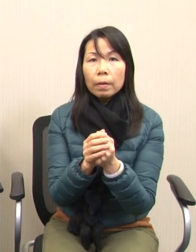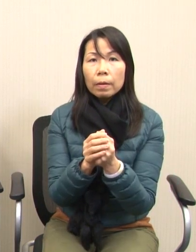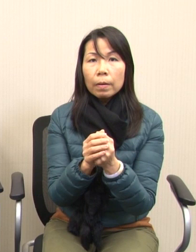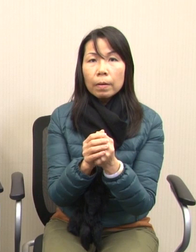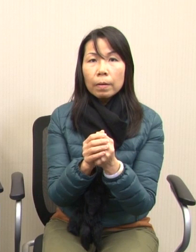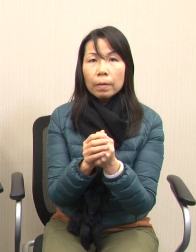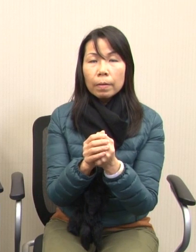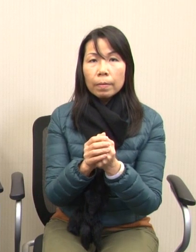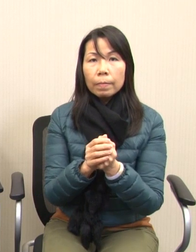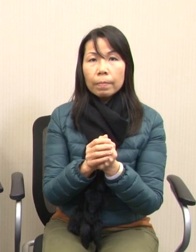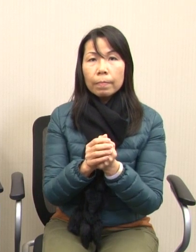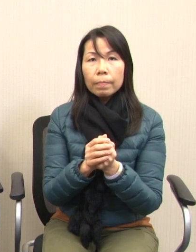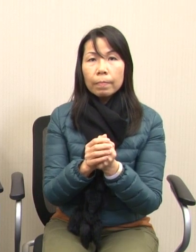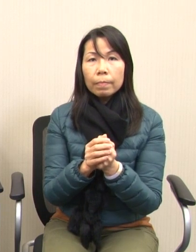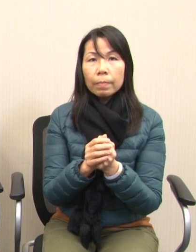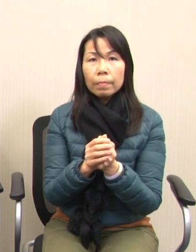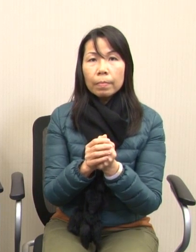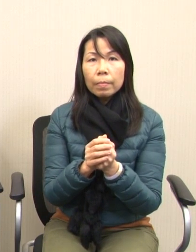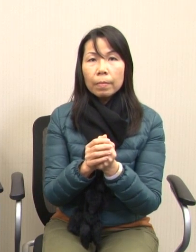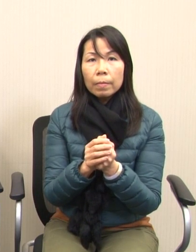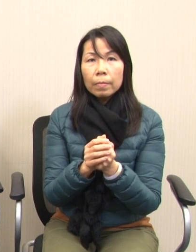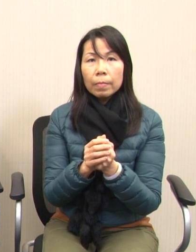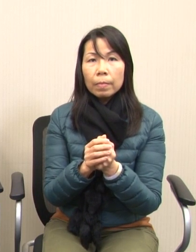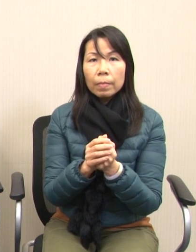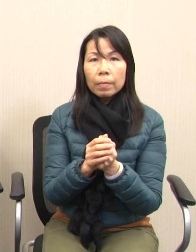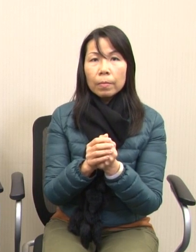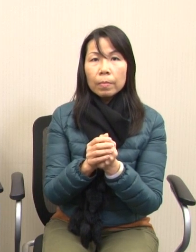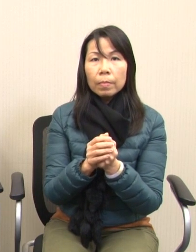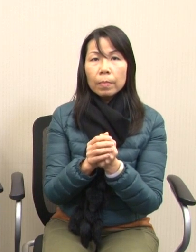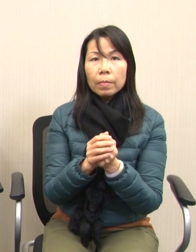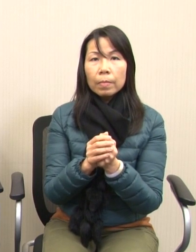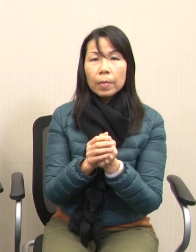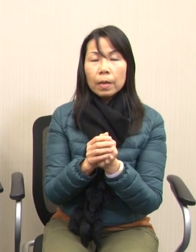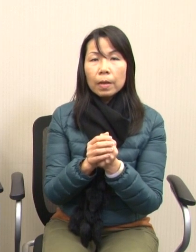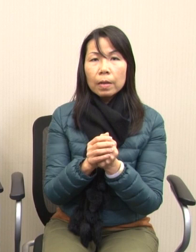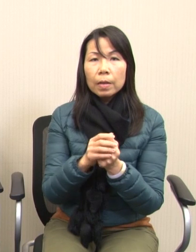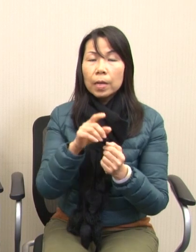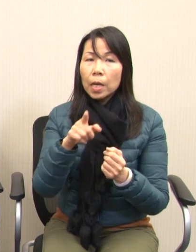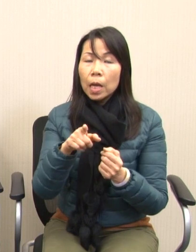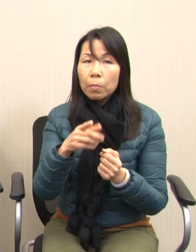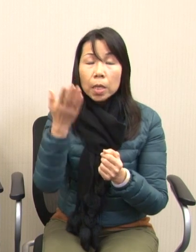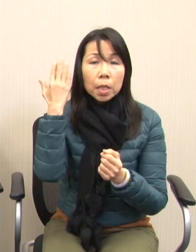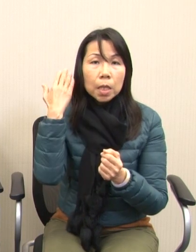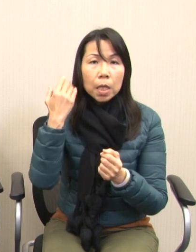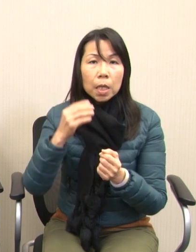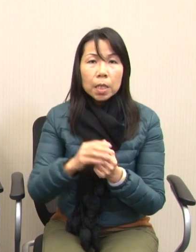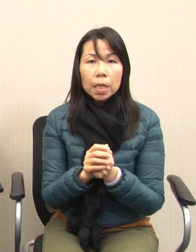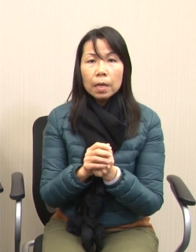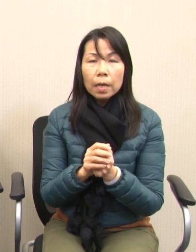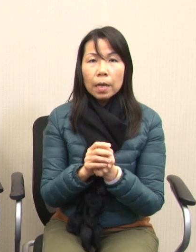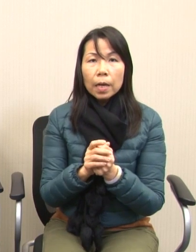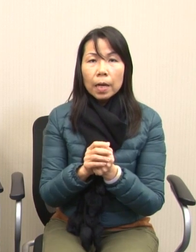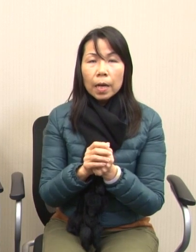的， 不好意思，浪費時間。你是不是當日在斯巴達